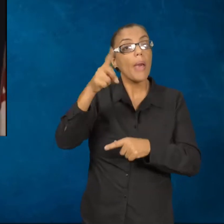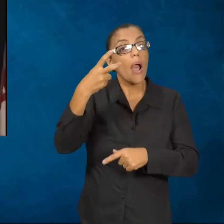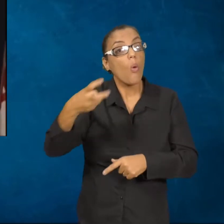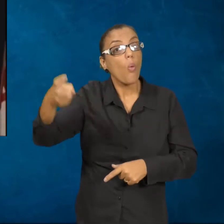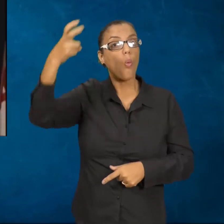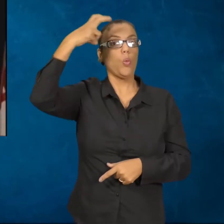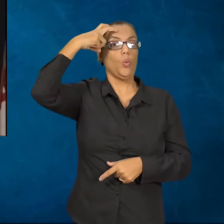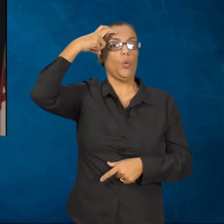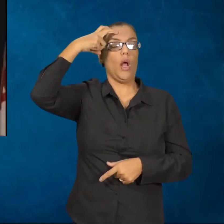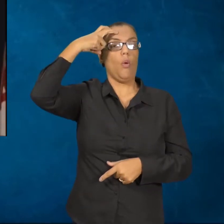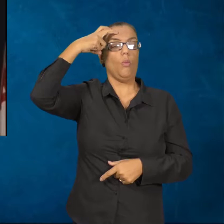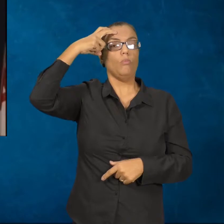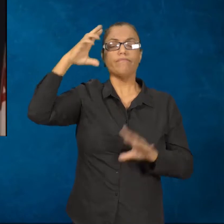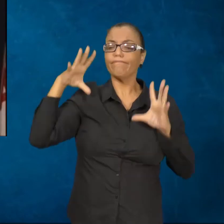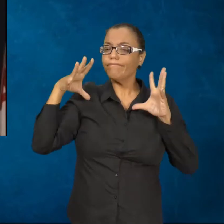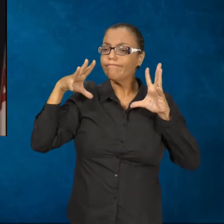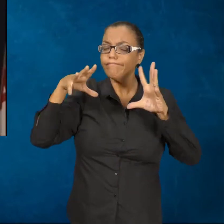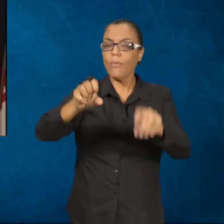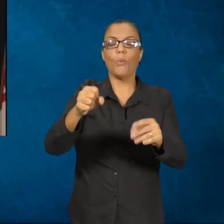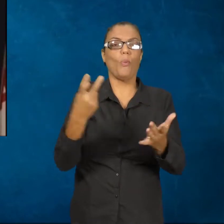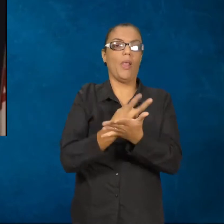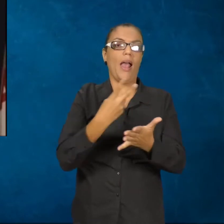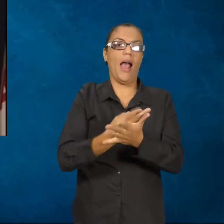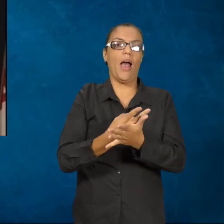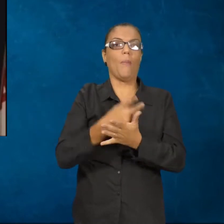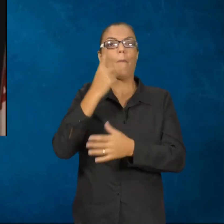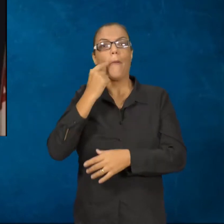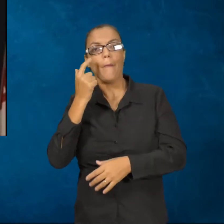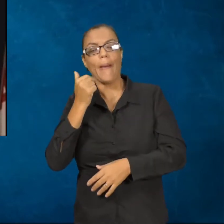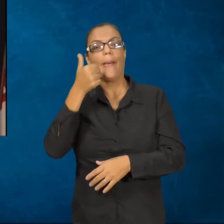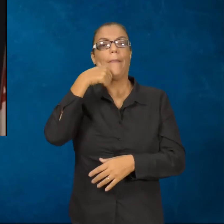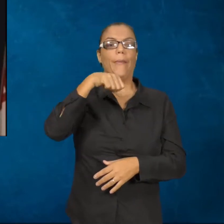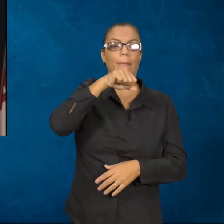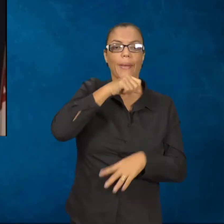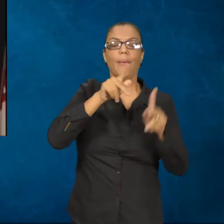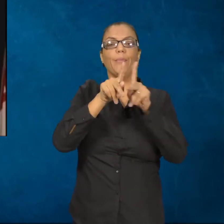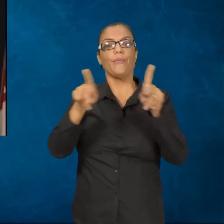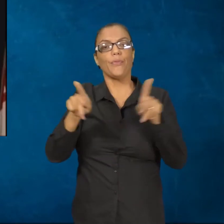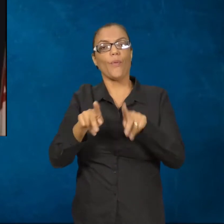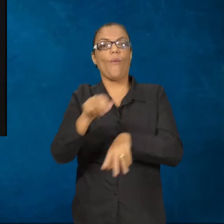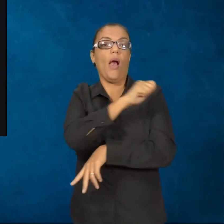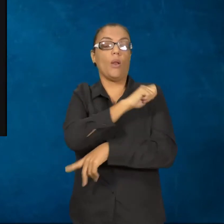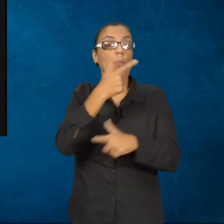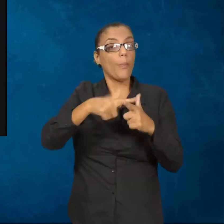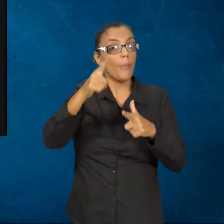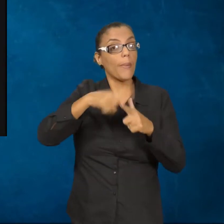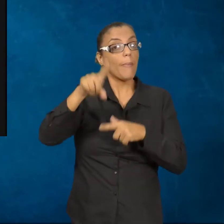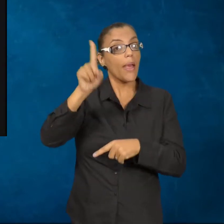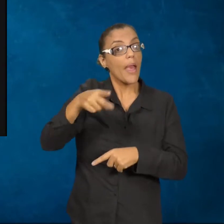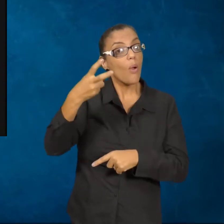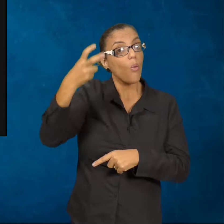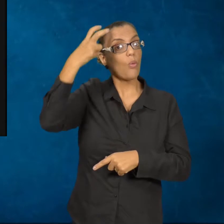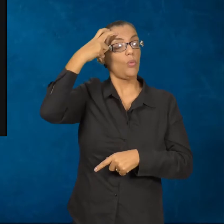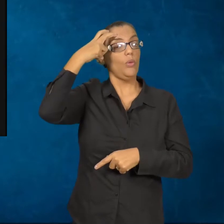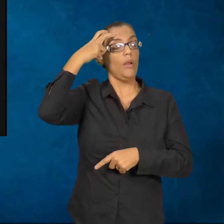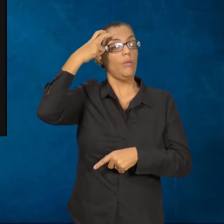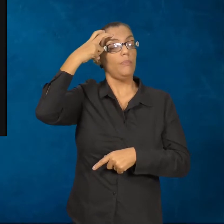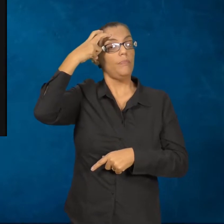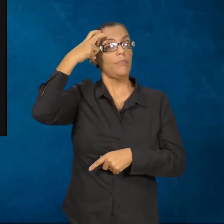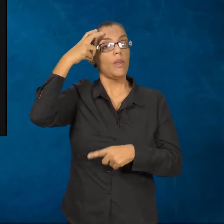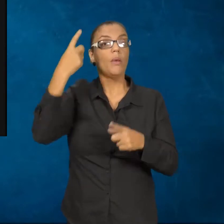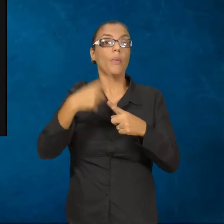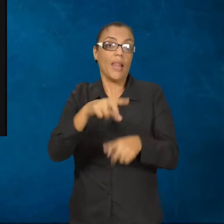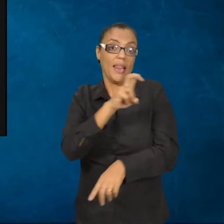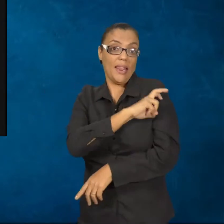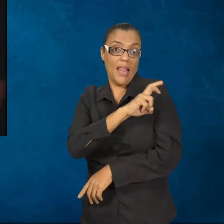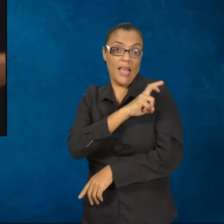problema não são os alunos que estão errados, o problema é que está todo mundo errado. É cultural. Na quinta série,